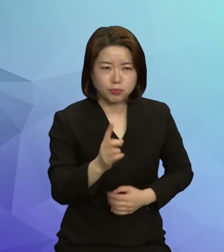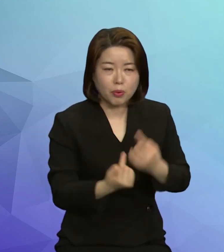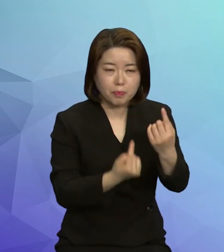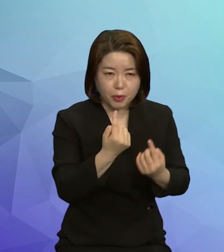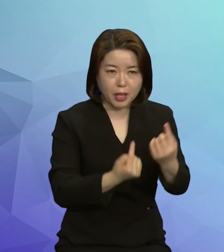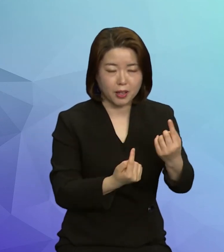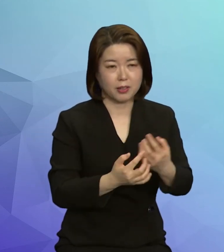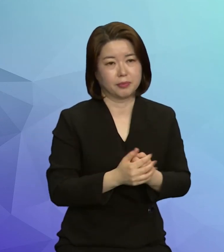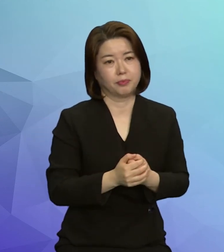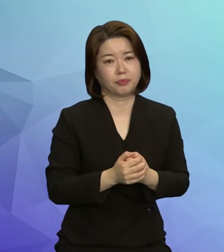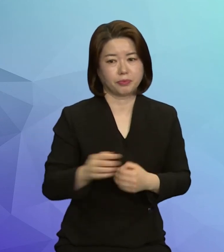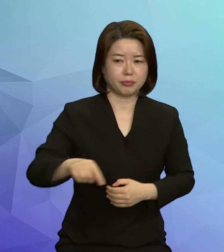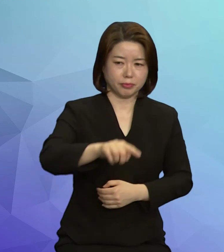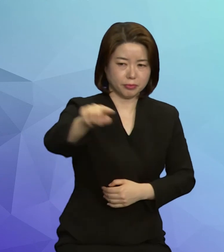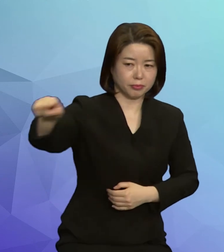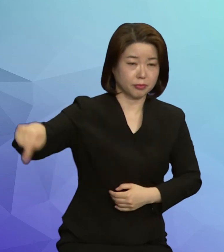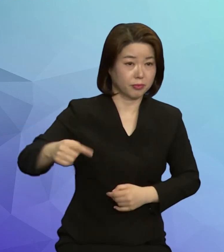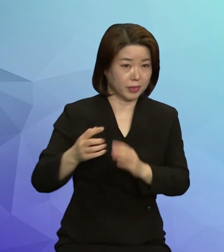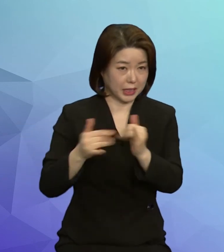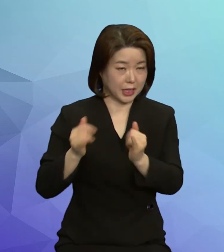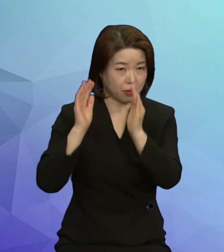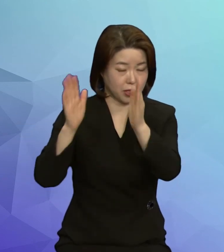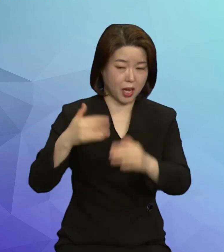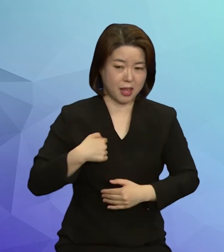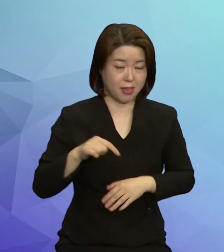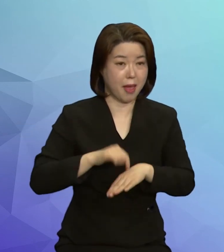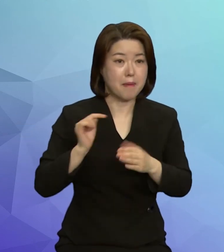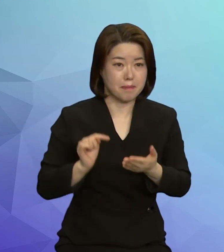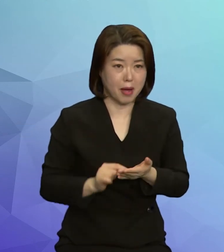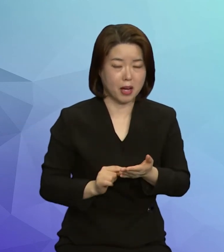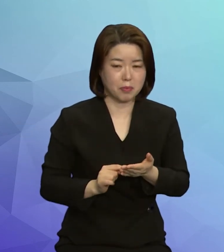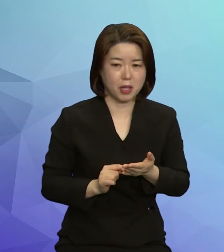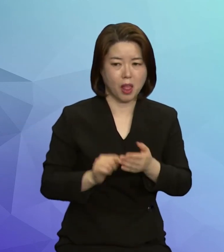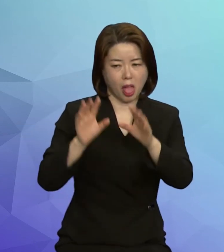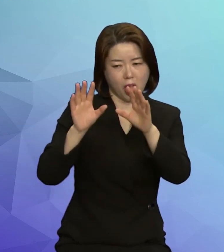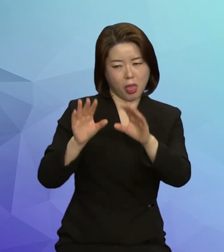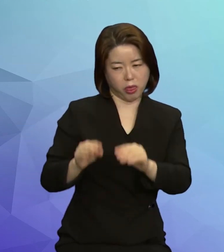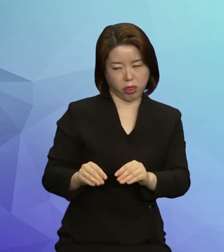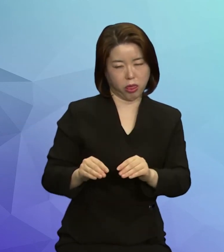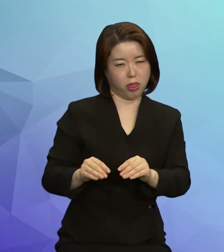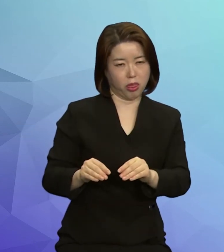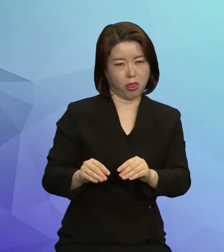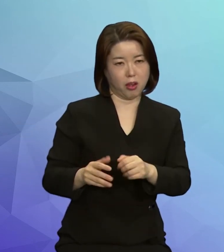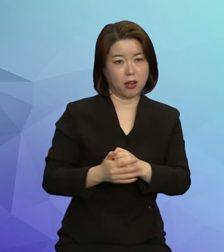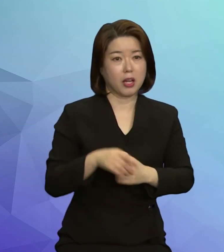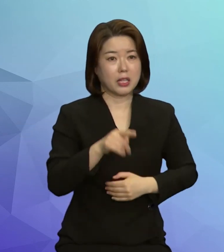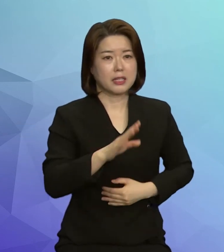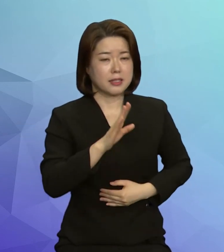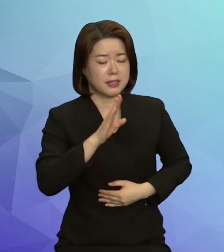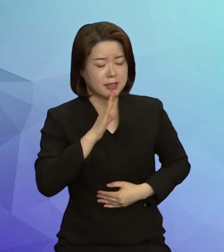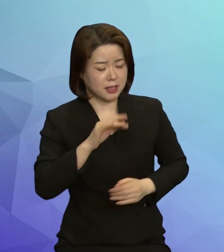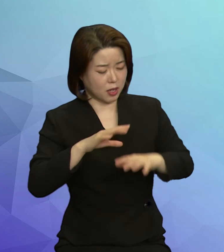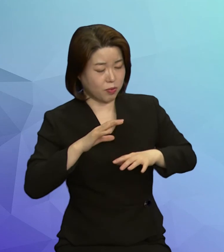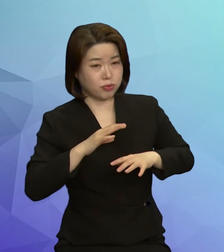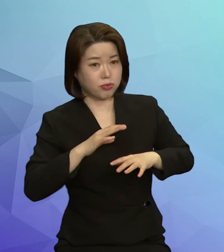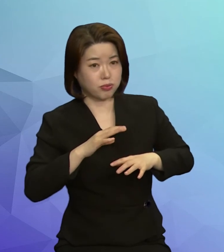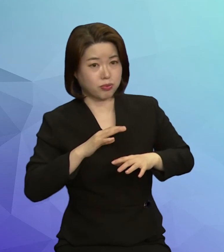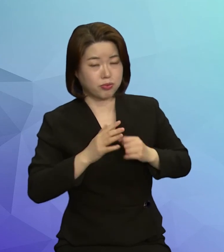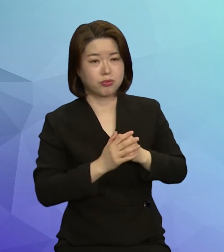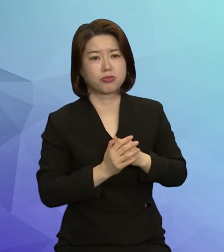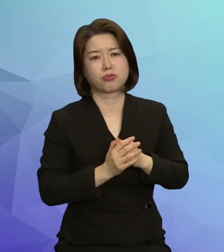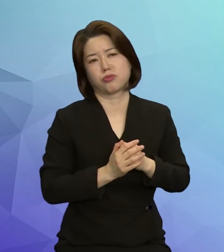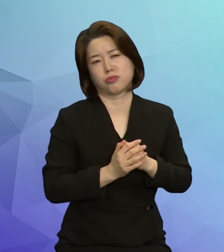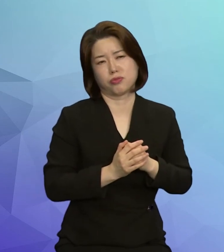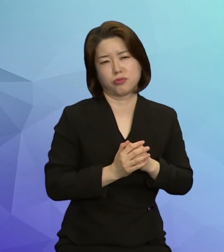그리고 무엇보다도 그 사람들을 향한 마음이 이렇게 식어져 있는 거예요. 이거 진짜